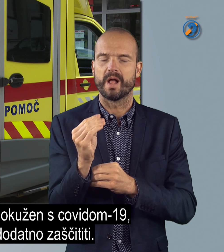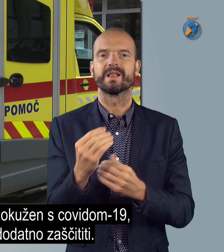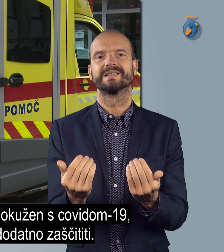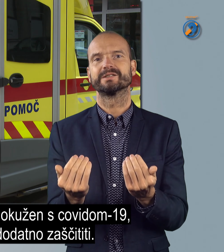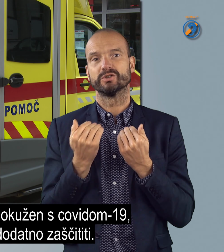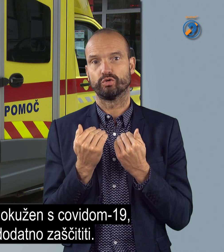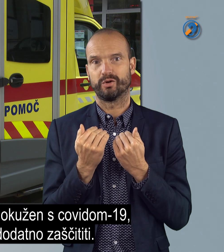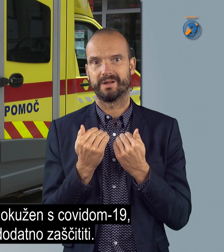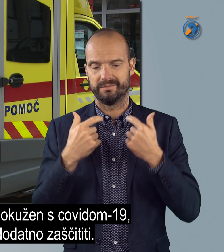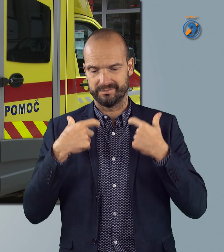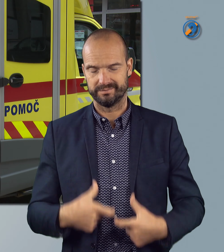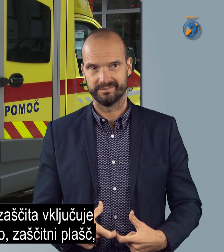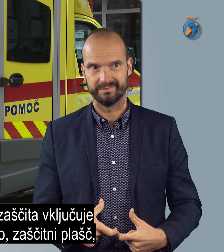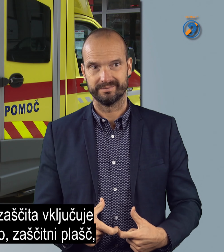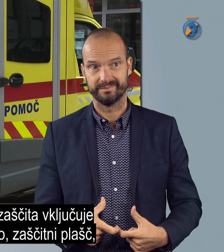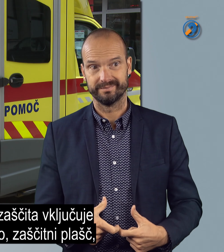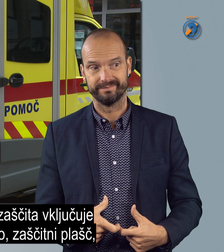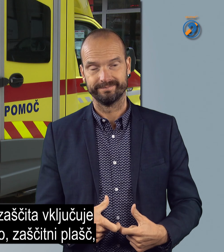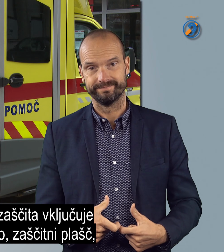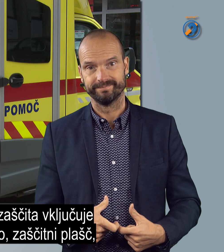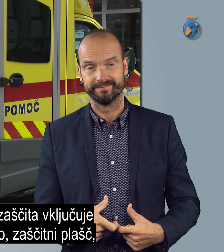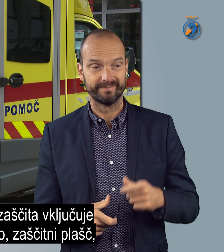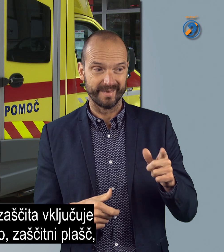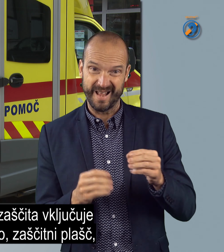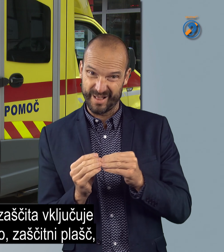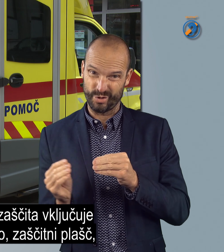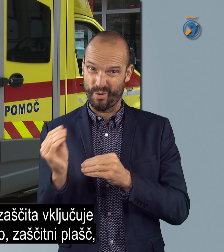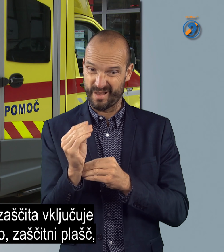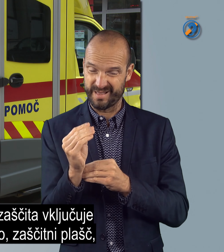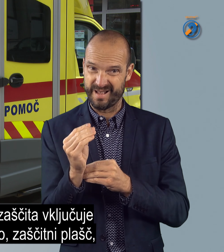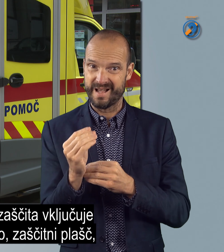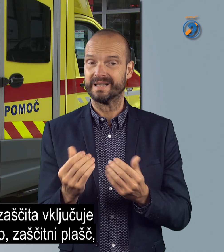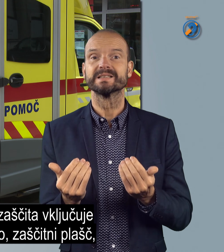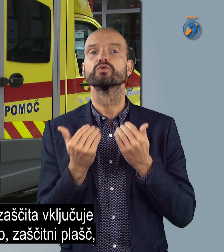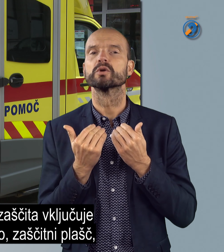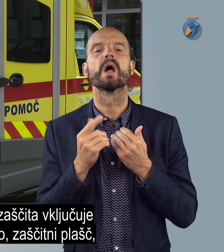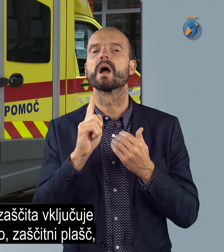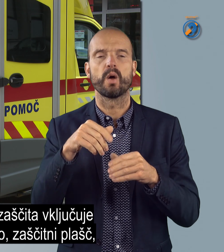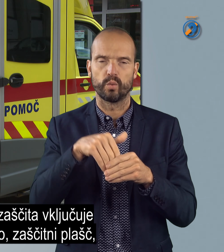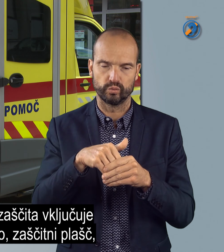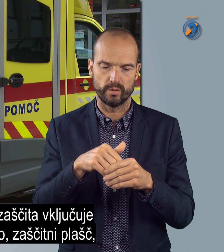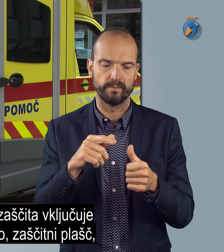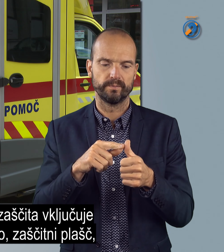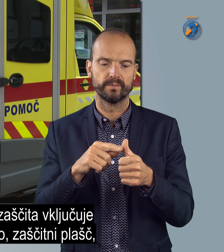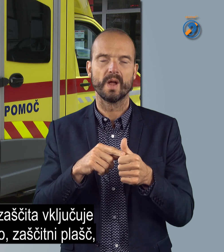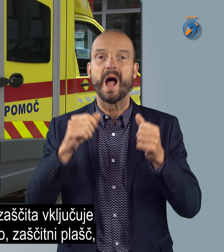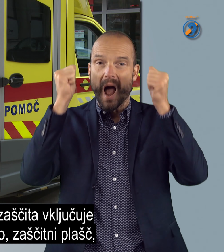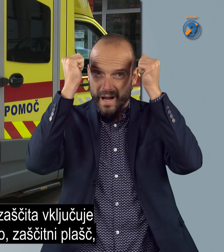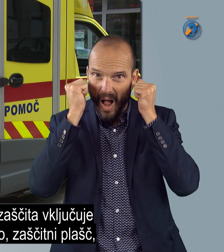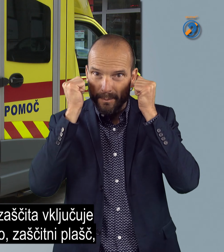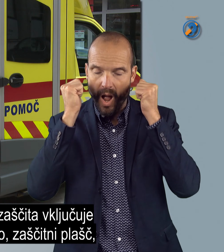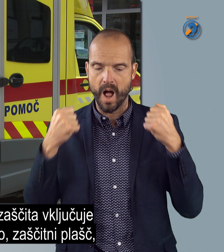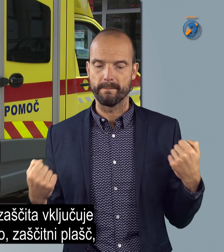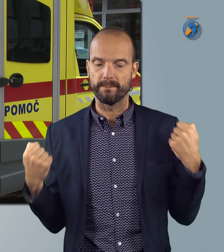dodatno zaščititi. Ta, rekel, dodatna zaščita pa vključuje zaščitno